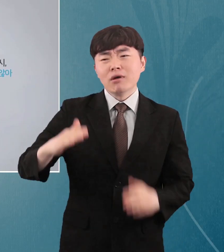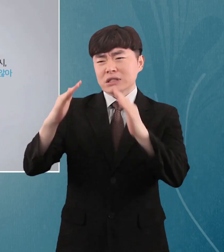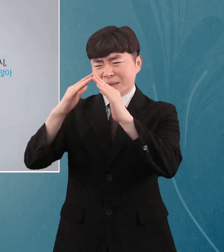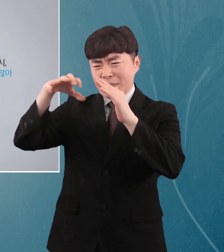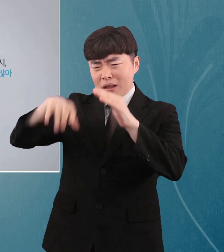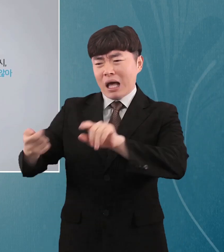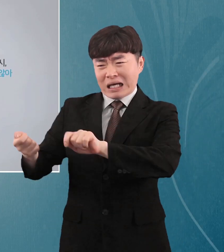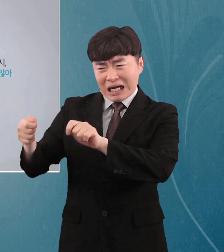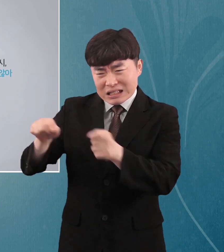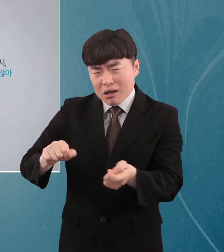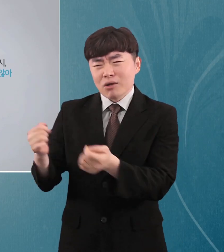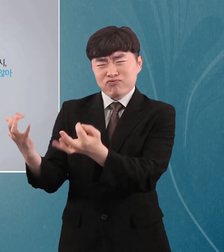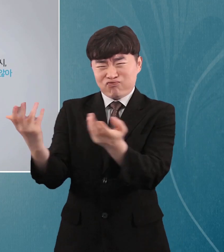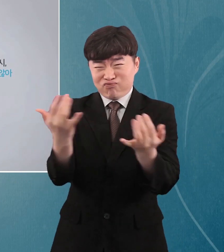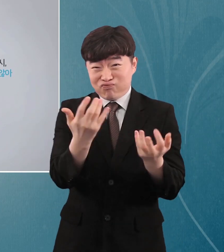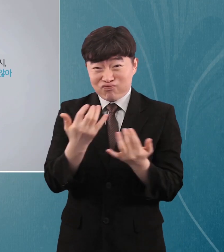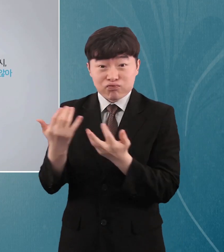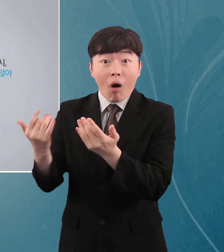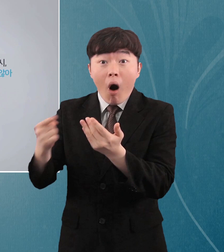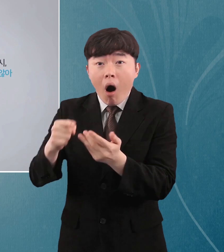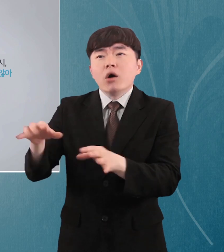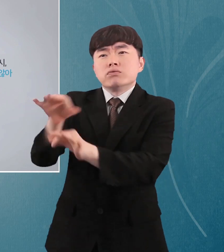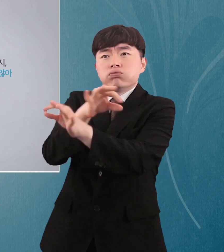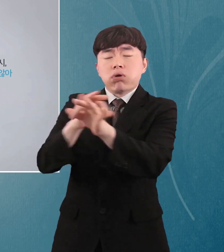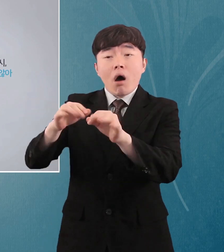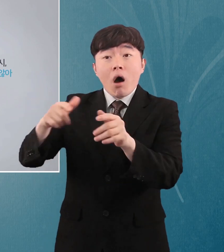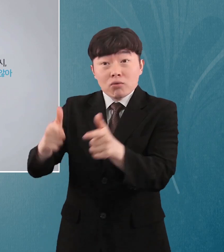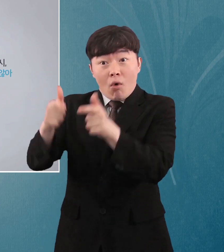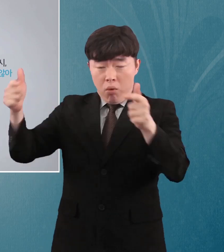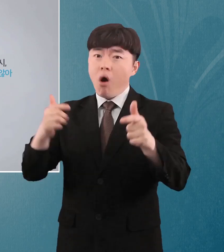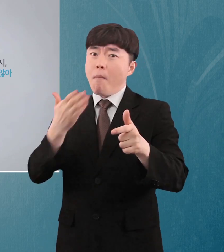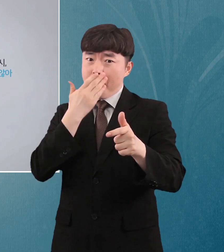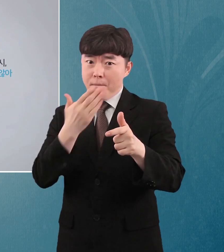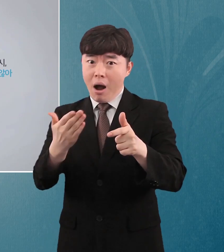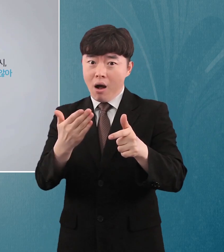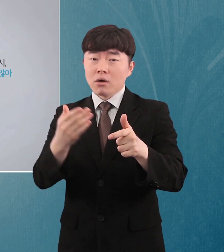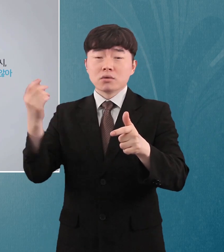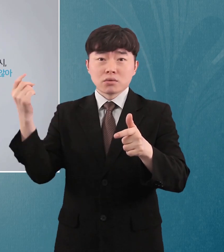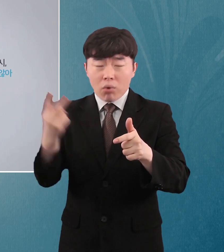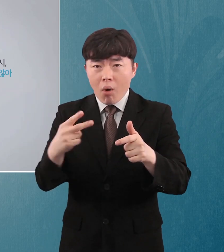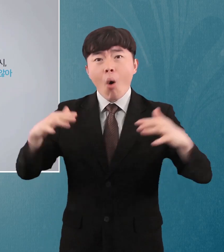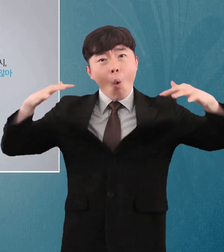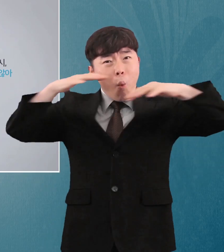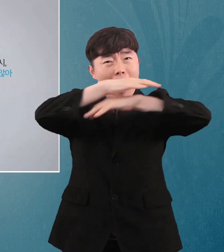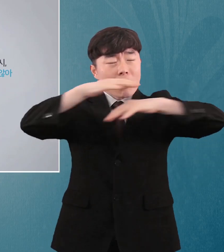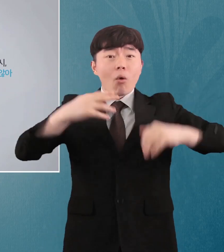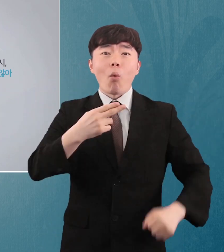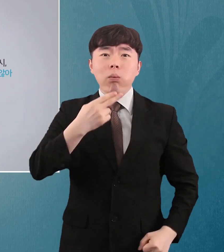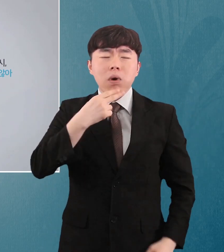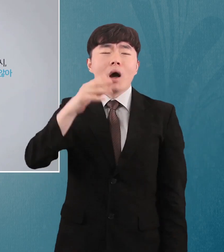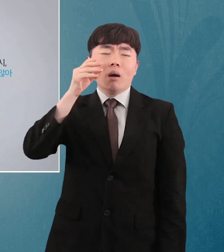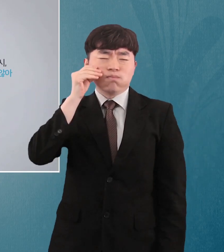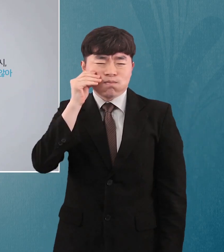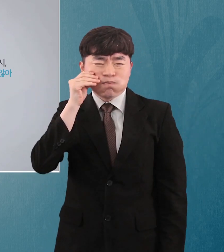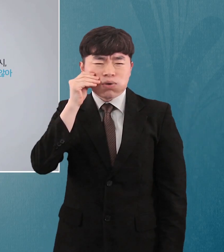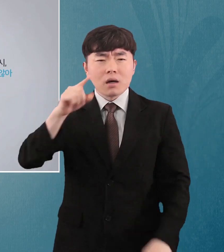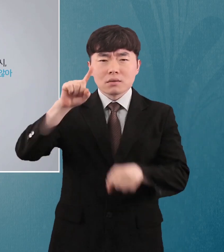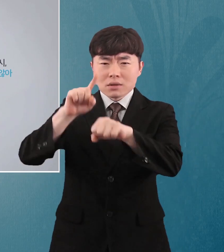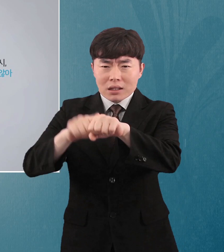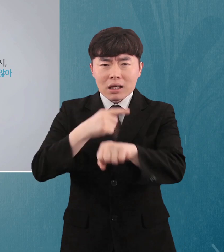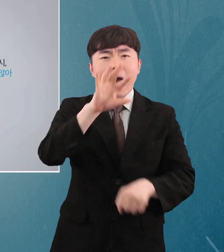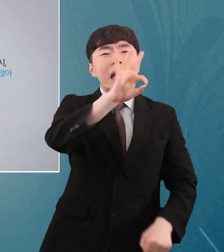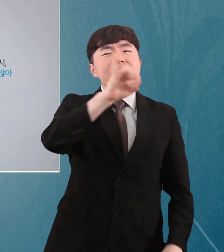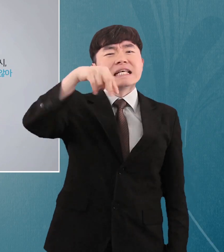가스를 이용한 조리 등은 실내 미세먼지를 순간적으로 악화시킬 수 있고 장기간 환기를 하지 않을 경우